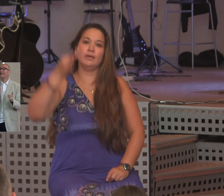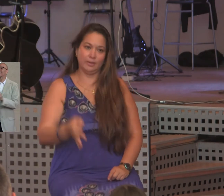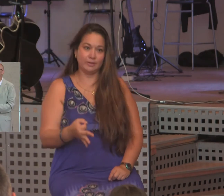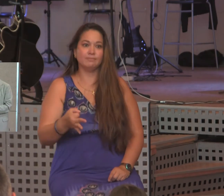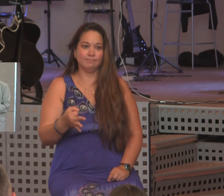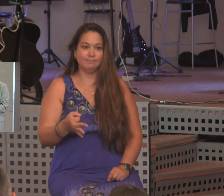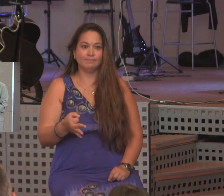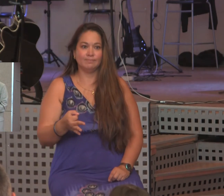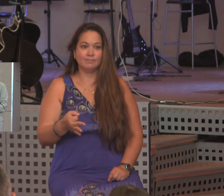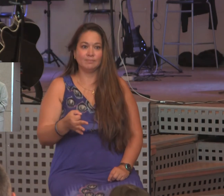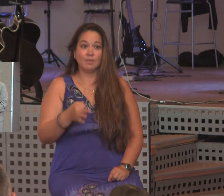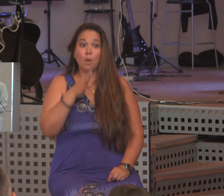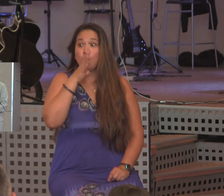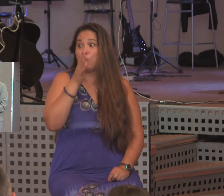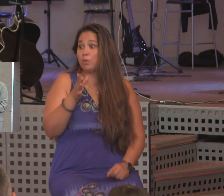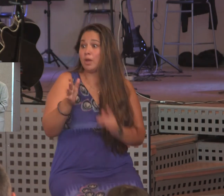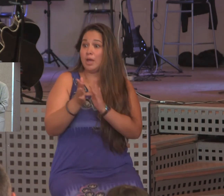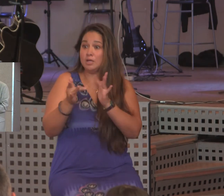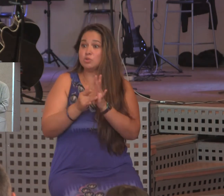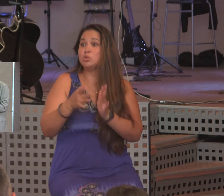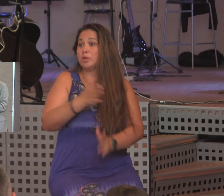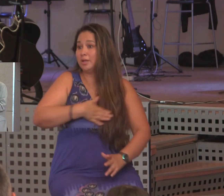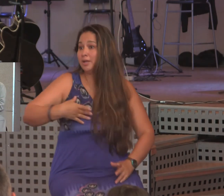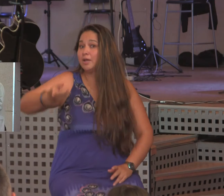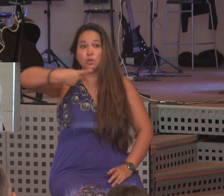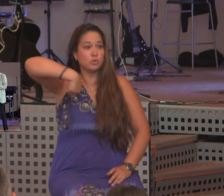Él busca que crean.